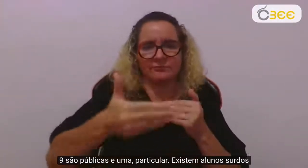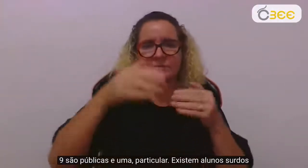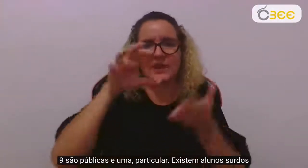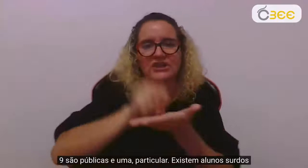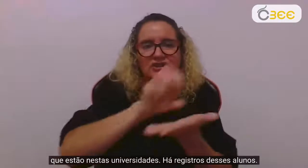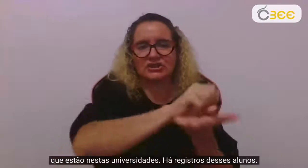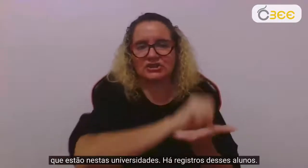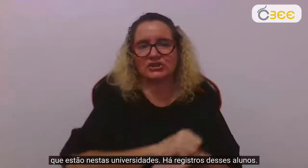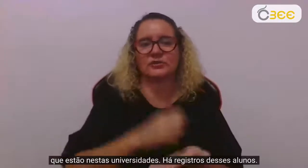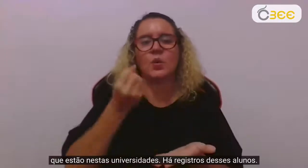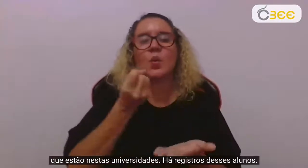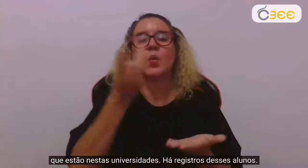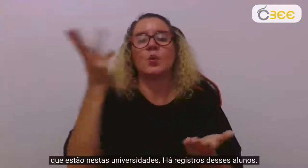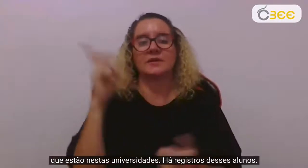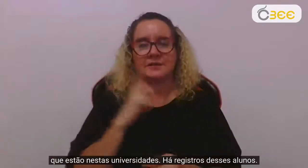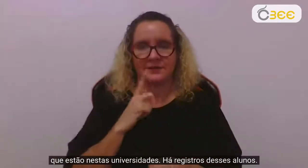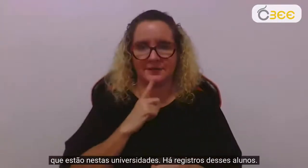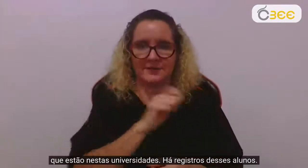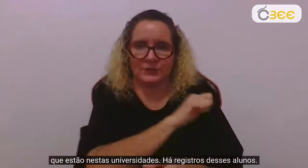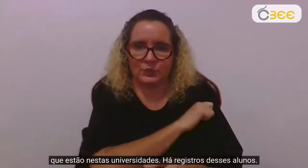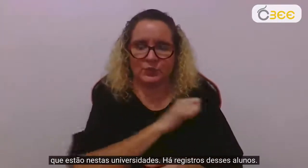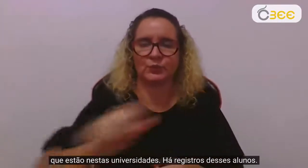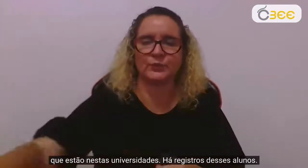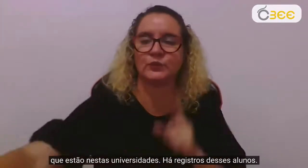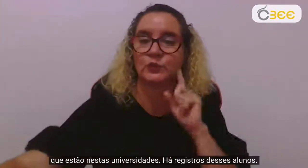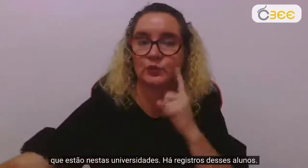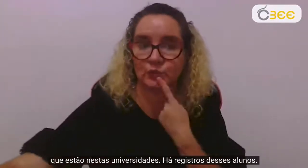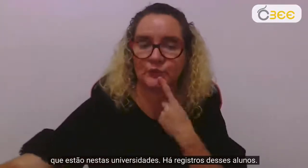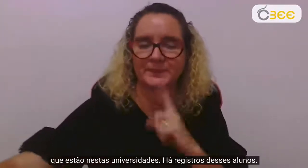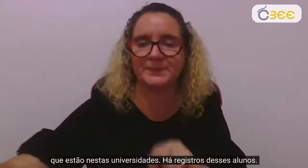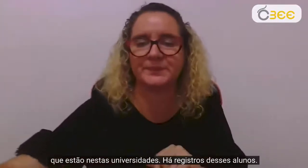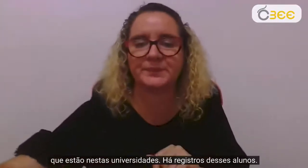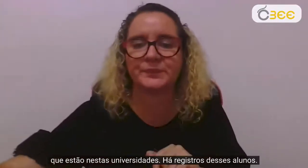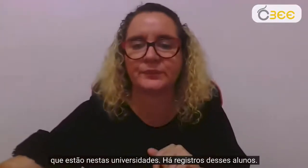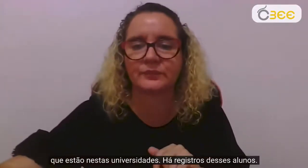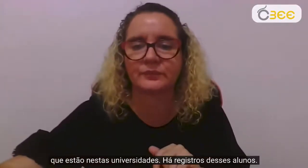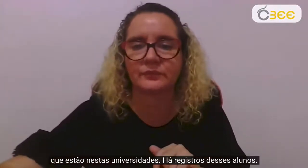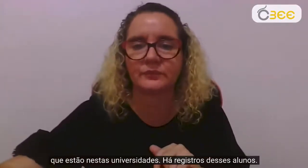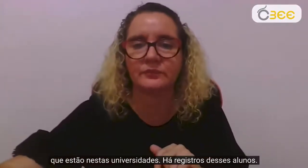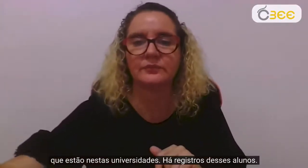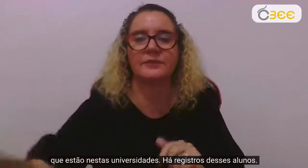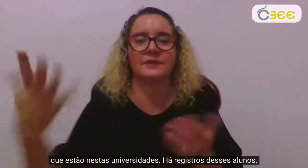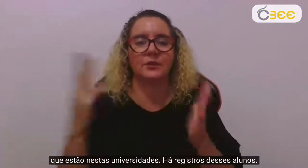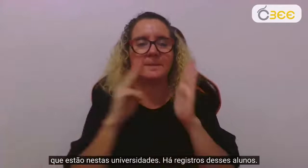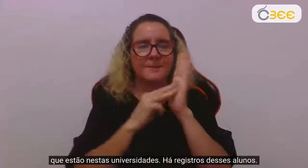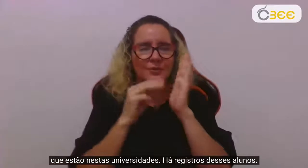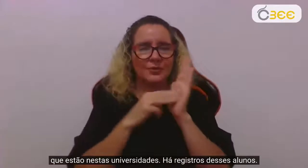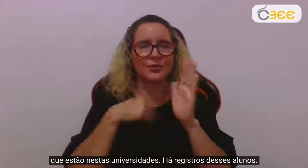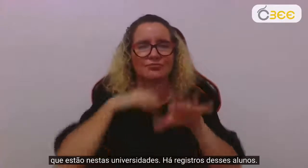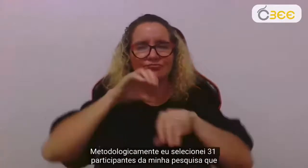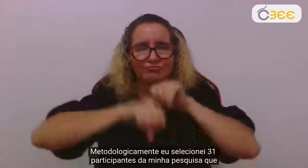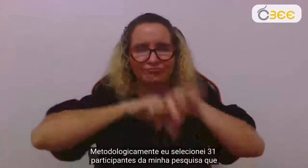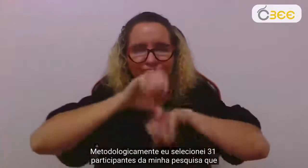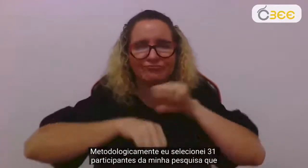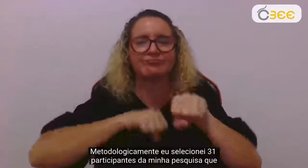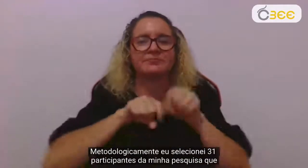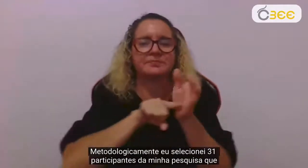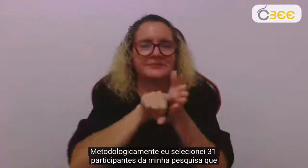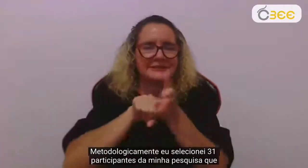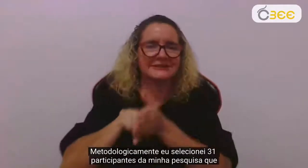Existem alunos surdos que estão, nestas universidades, há registros desses alunos.